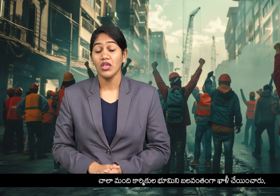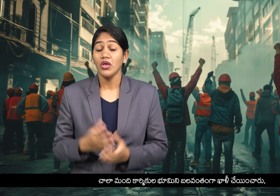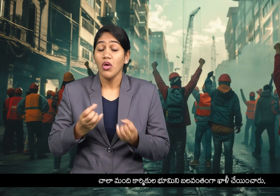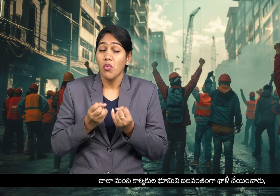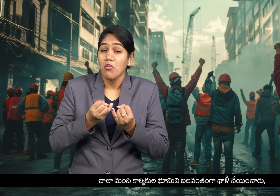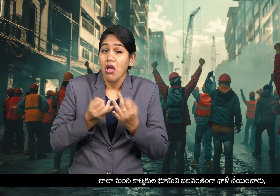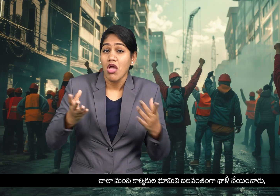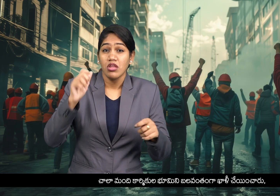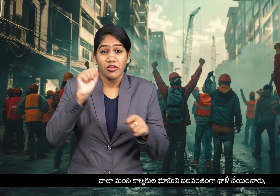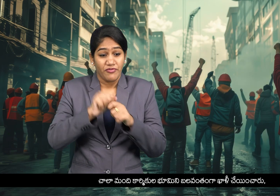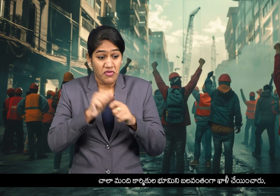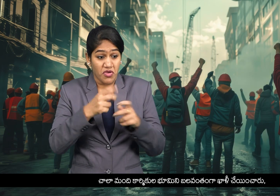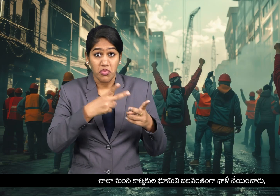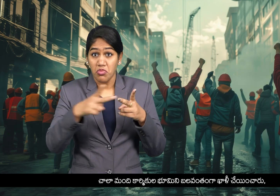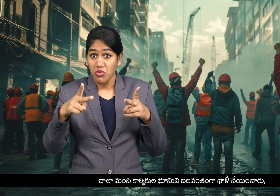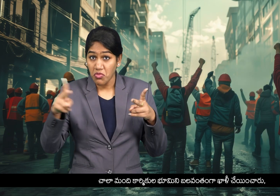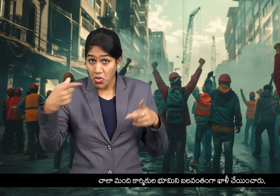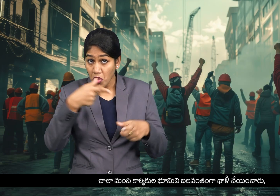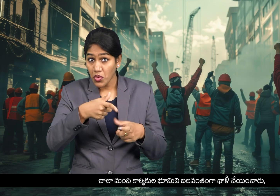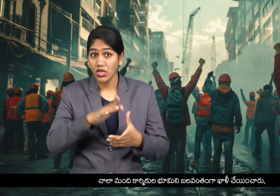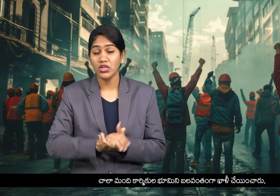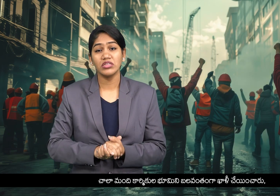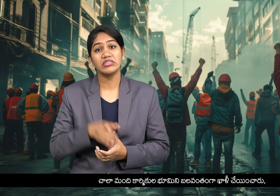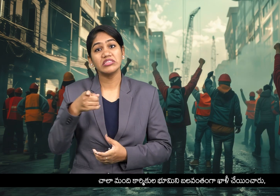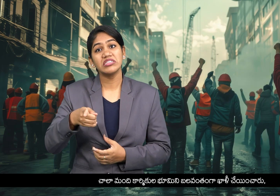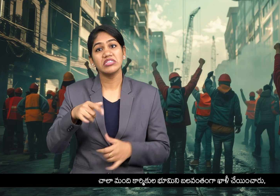చాలామంది కార్మికుల భూమిని బలవంతంగా ఖాళీ చేయించారు